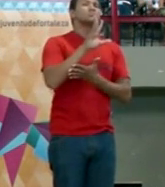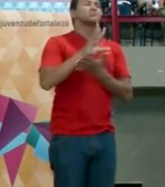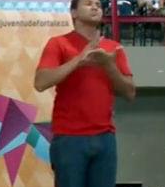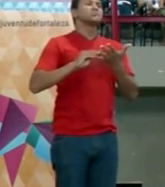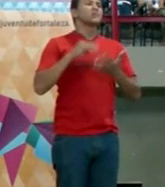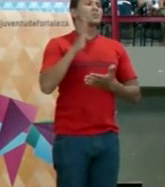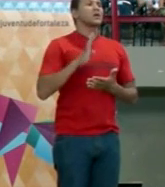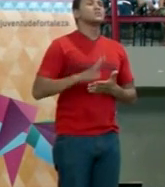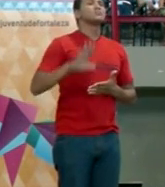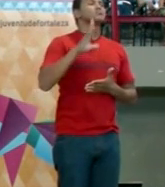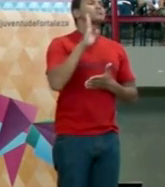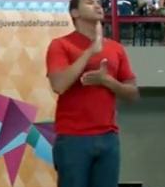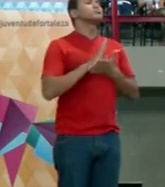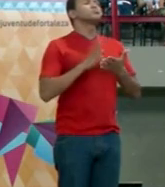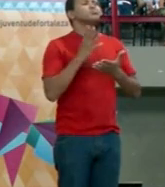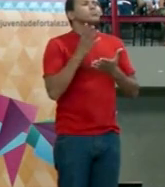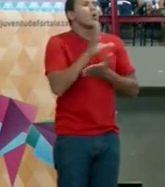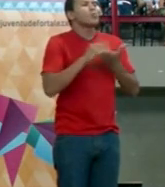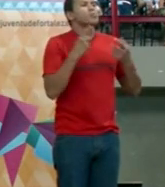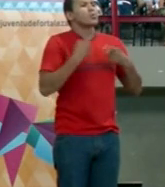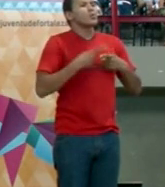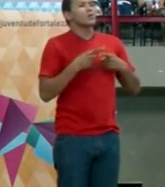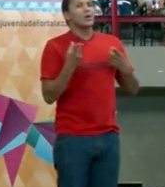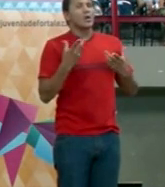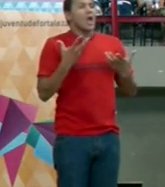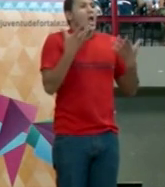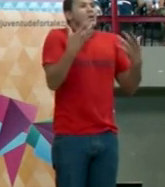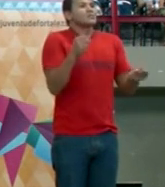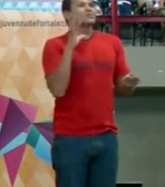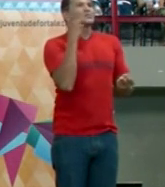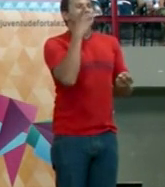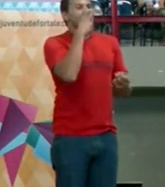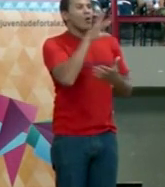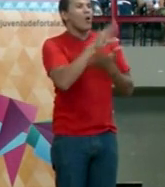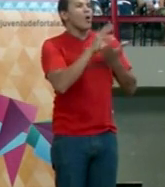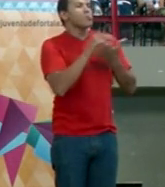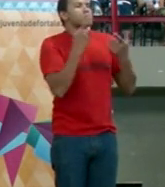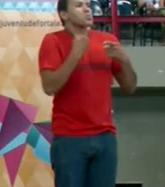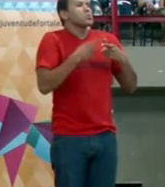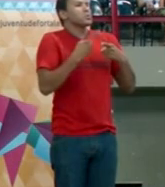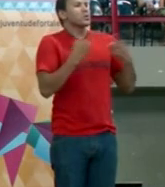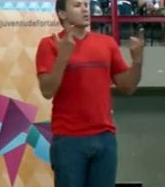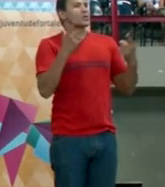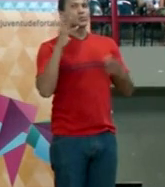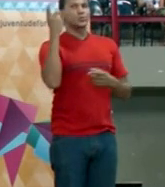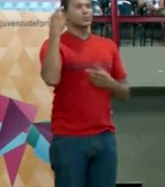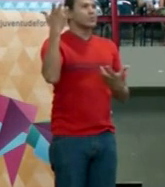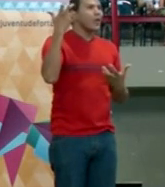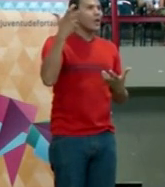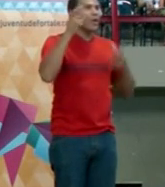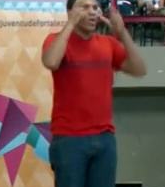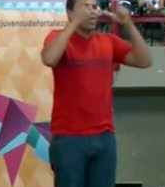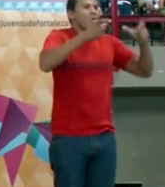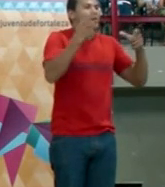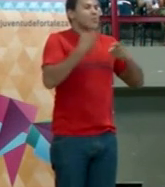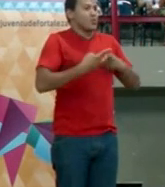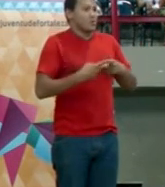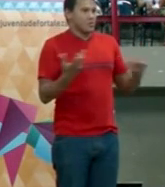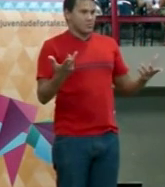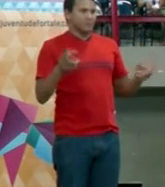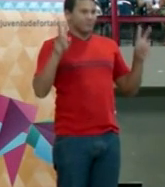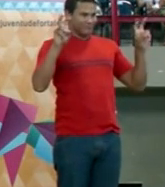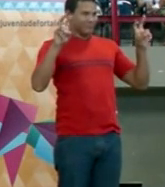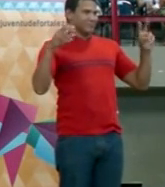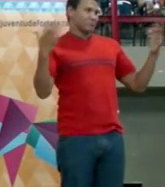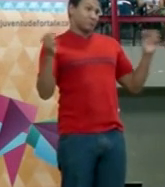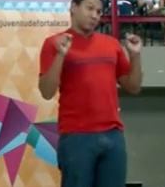não pode dispensar, que seja trabalhado, e a gente vai discutir outros temas mais adiante.